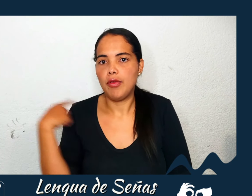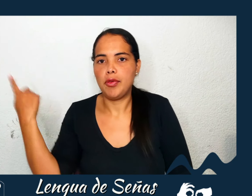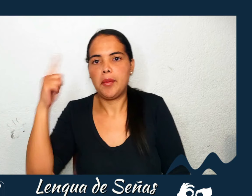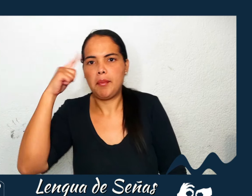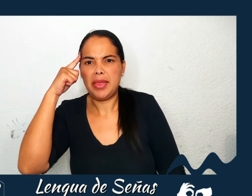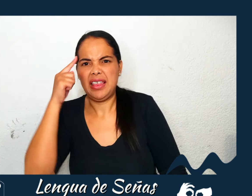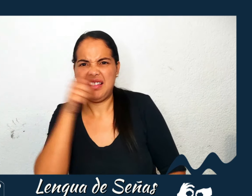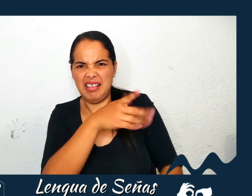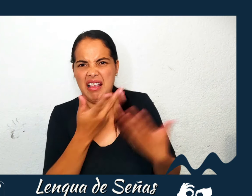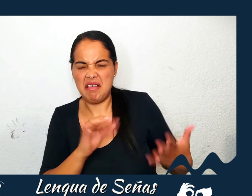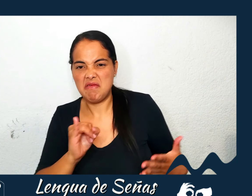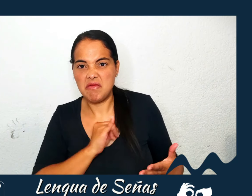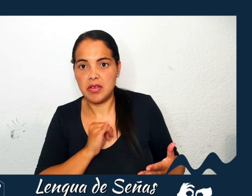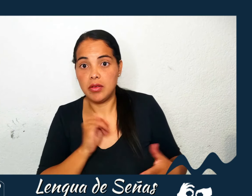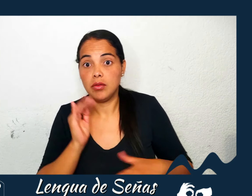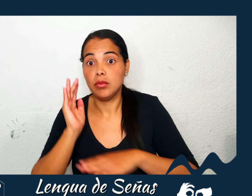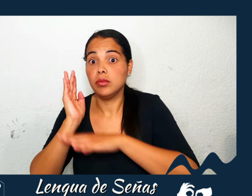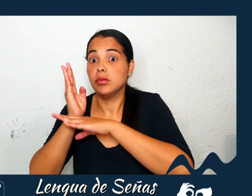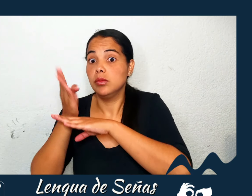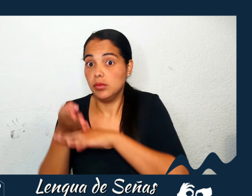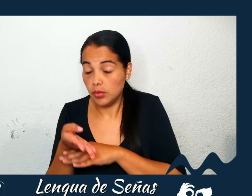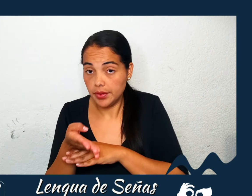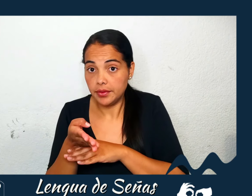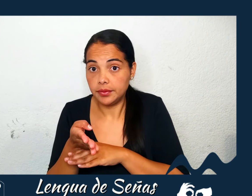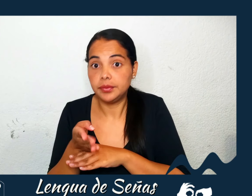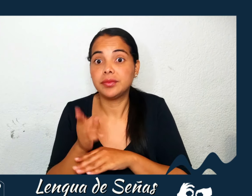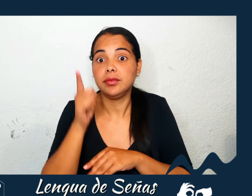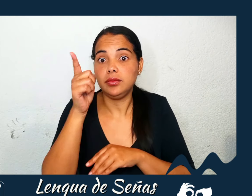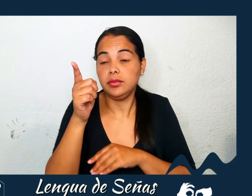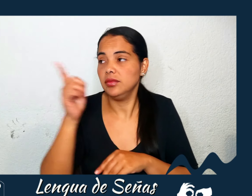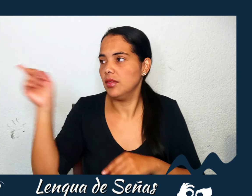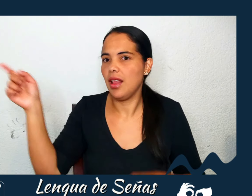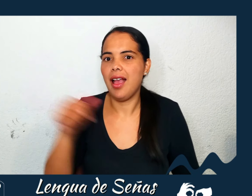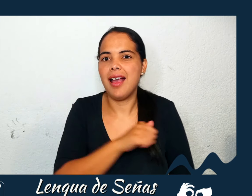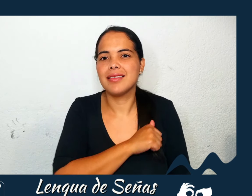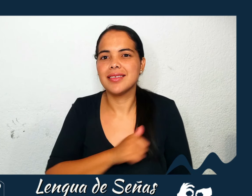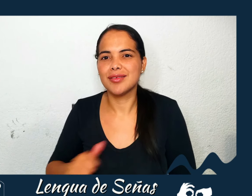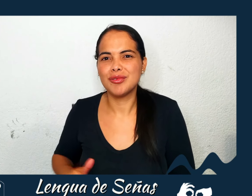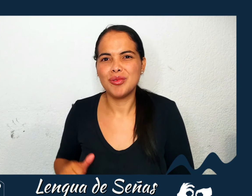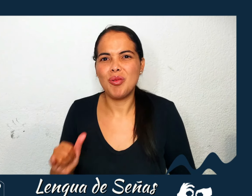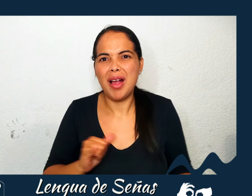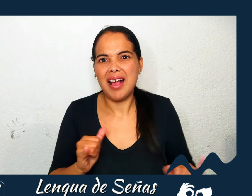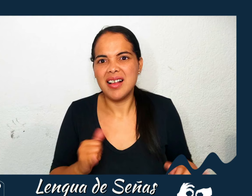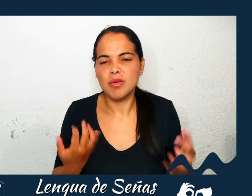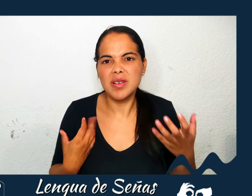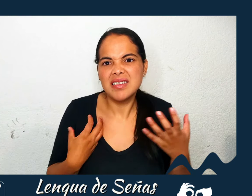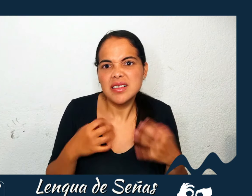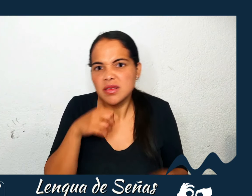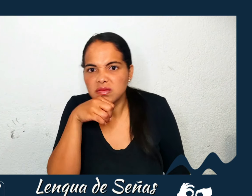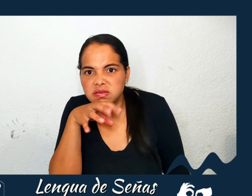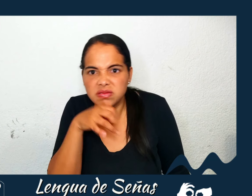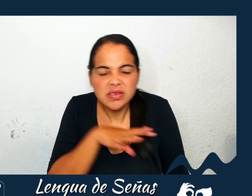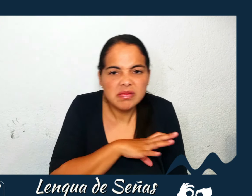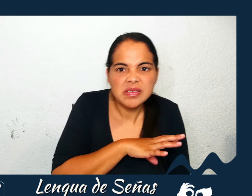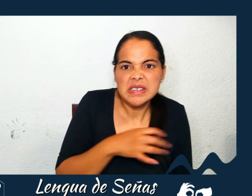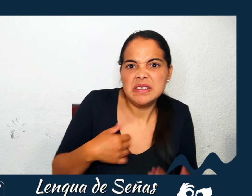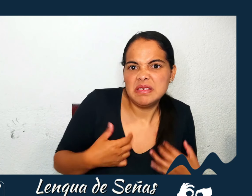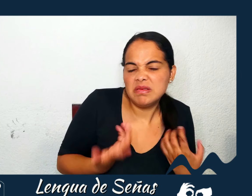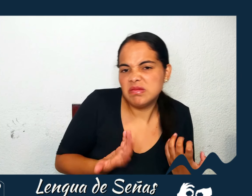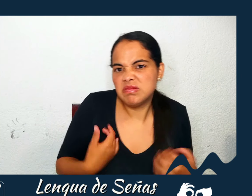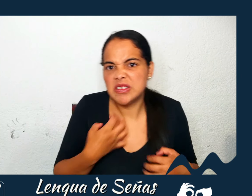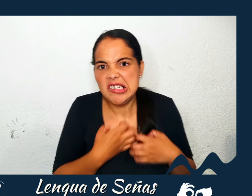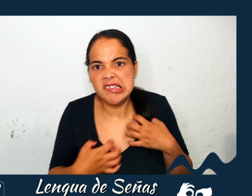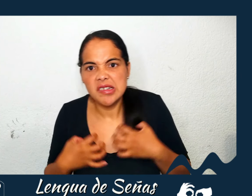error. Y en ese instante decayó en ese momento esa actitud bélica